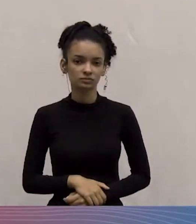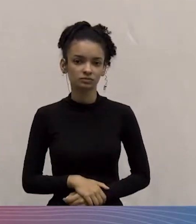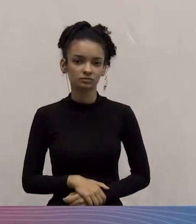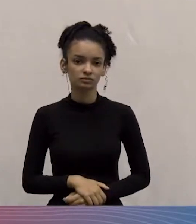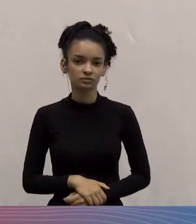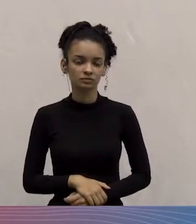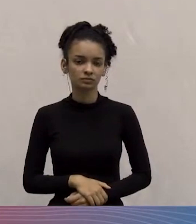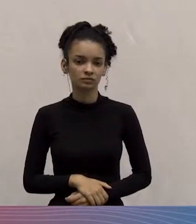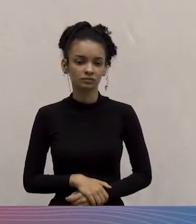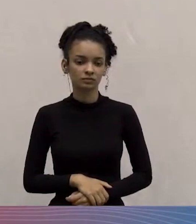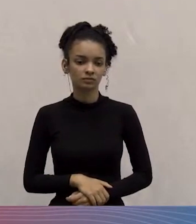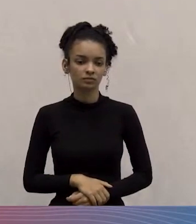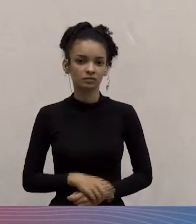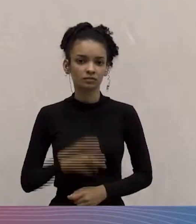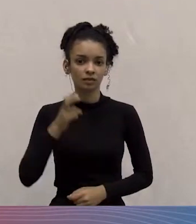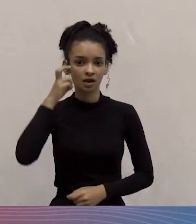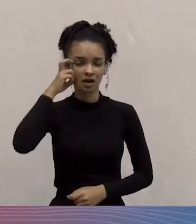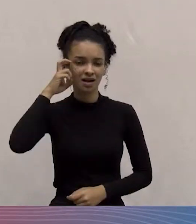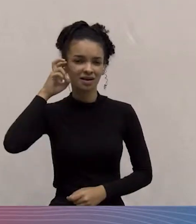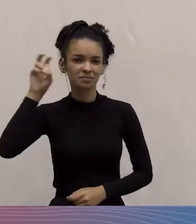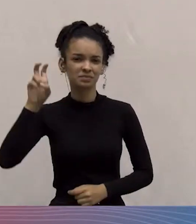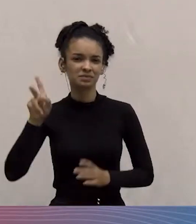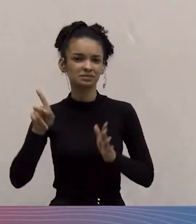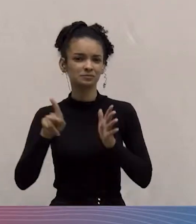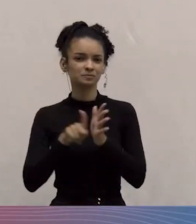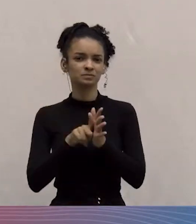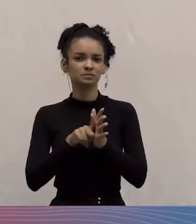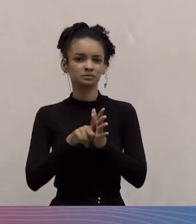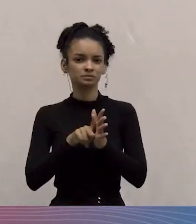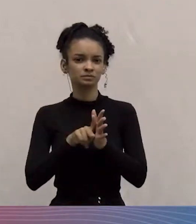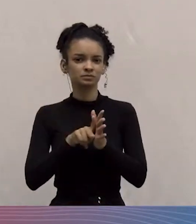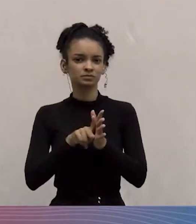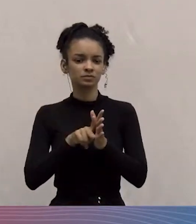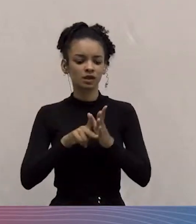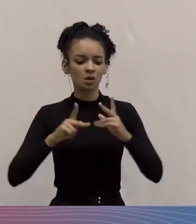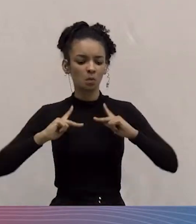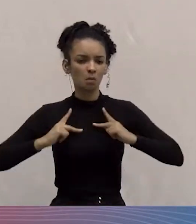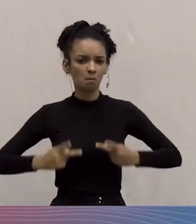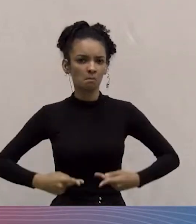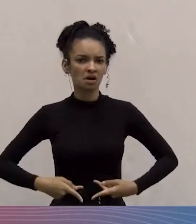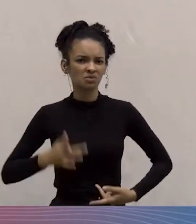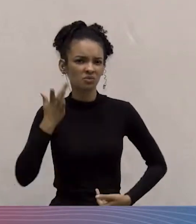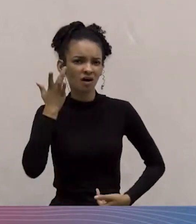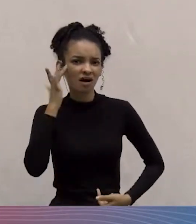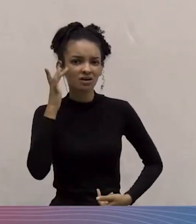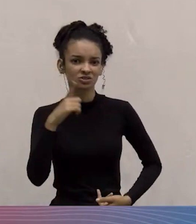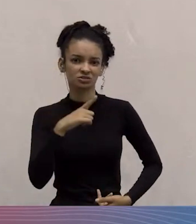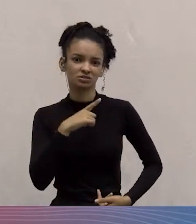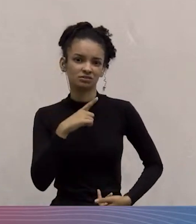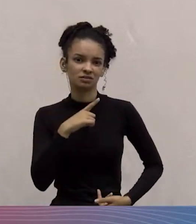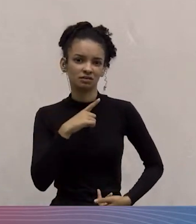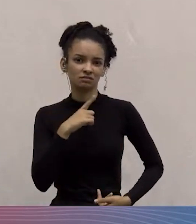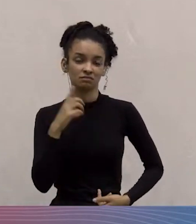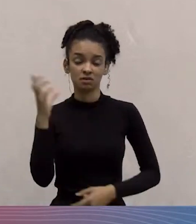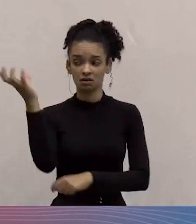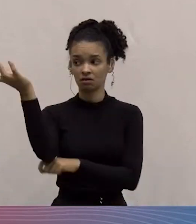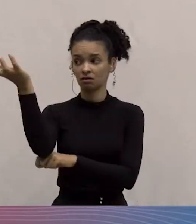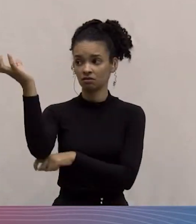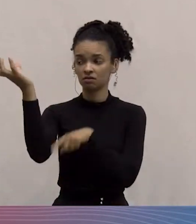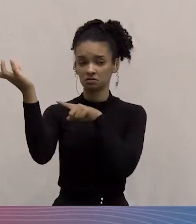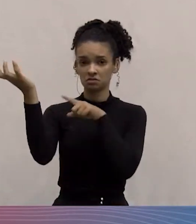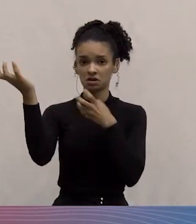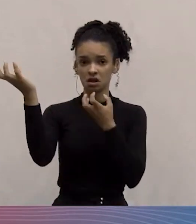A capacidade que o homem acredita ter, que veio da árvore do conhecimento do bem e